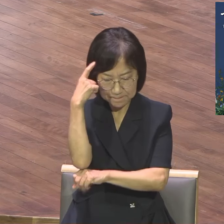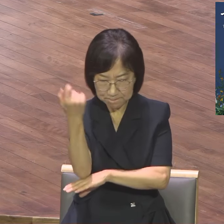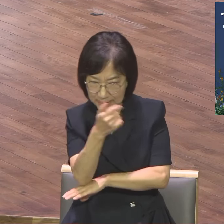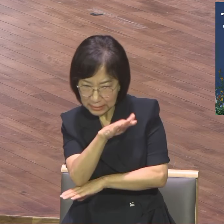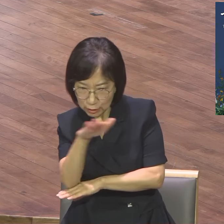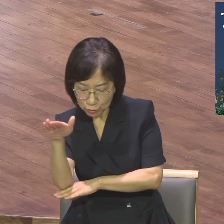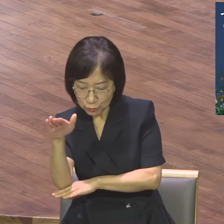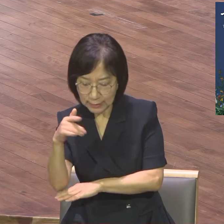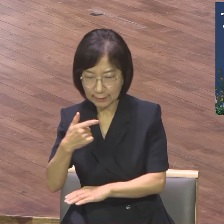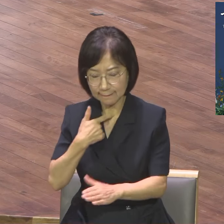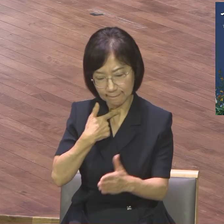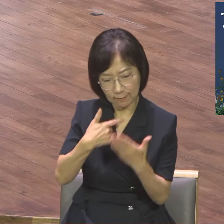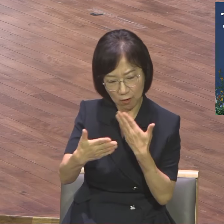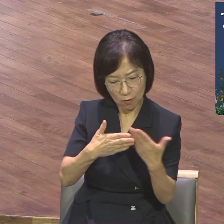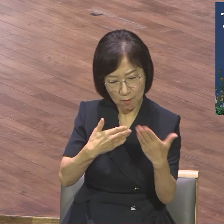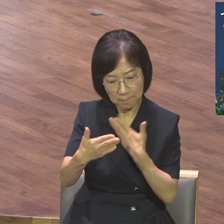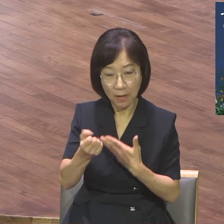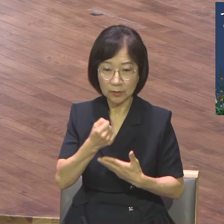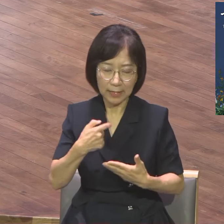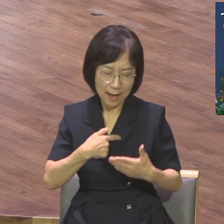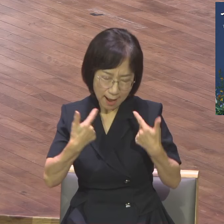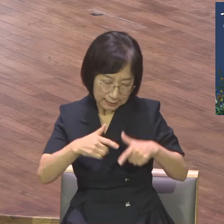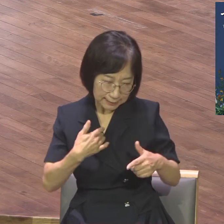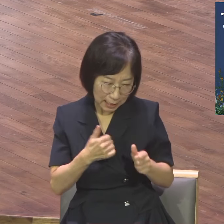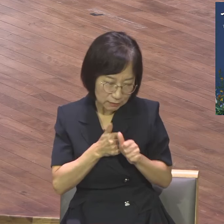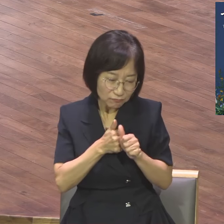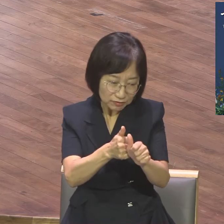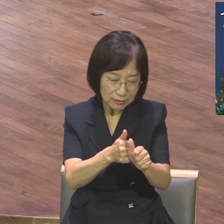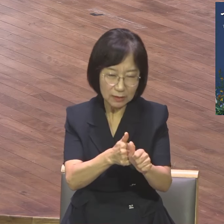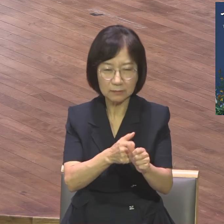경험에는 전부 자기 중심입니다.